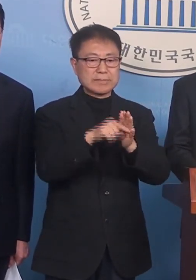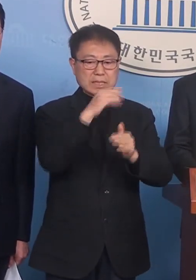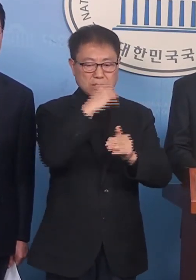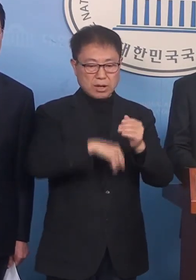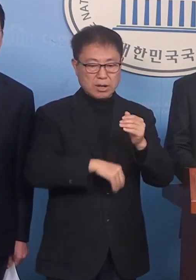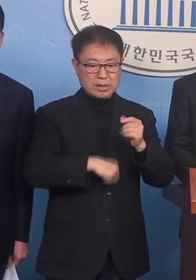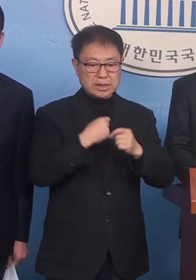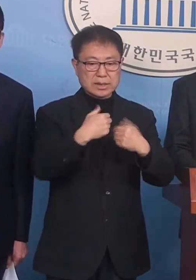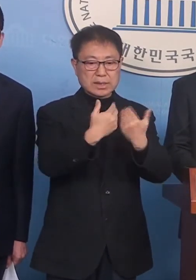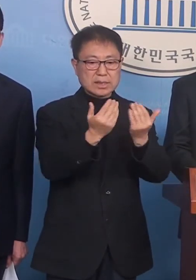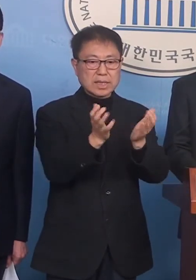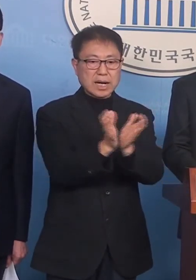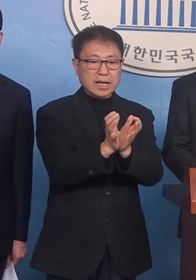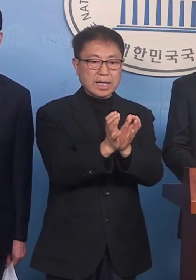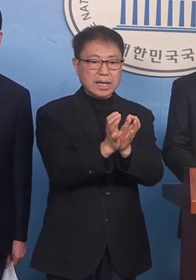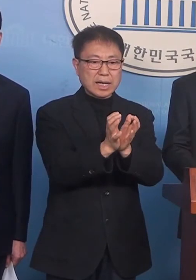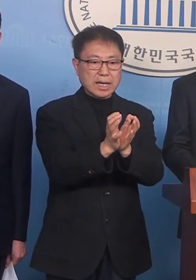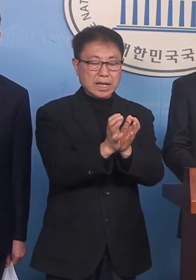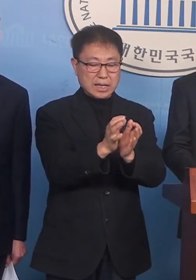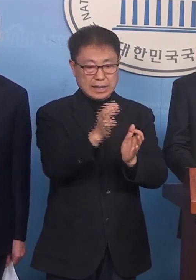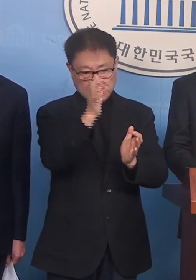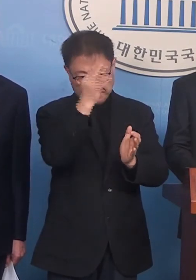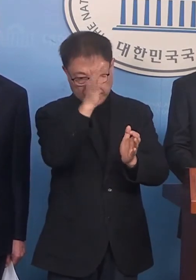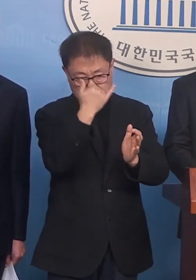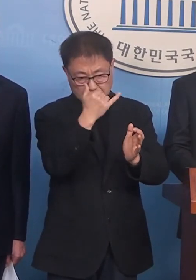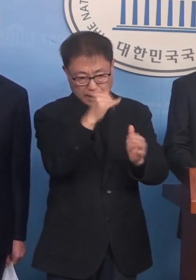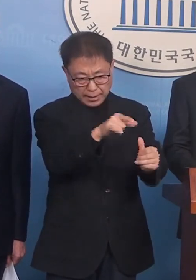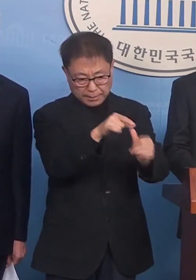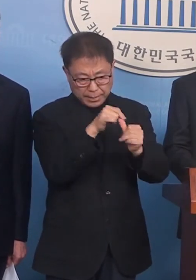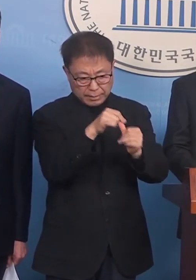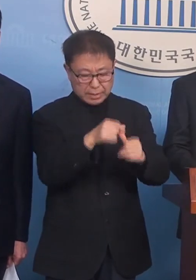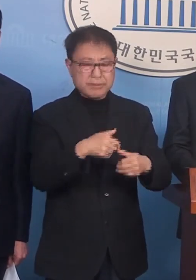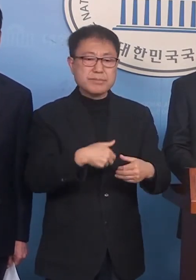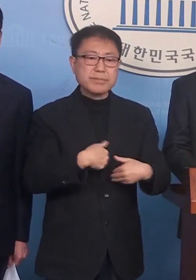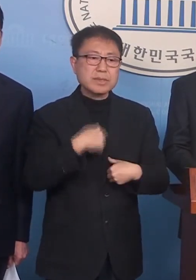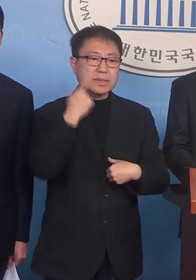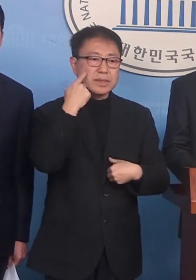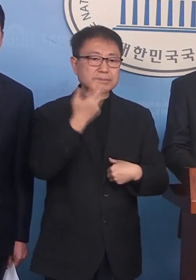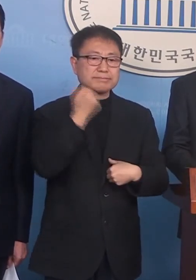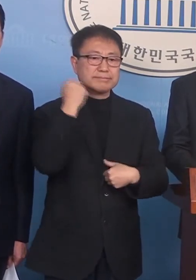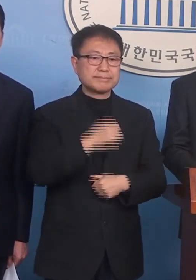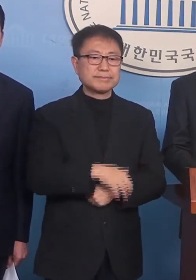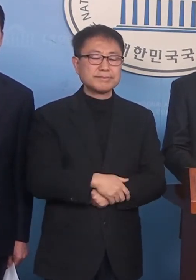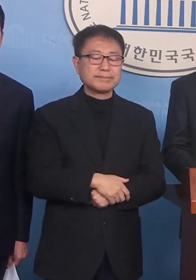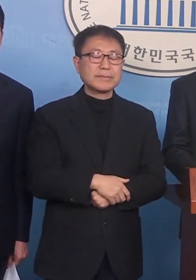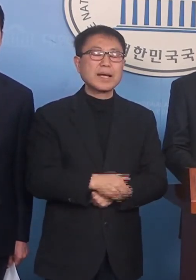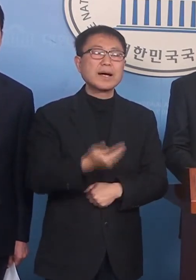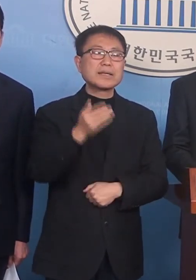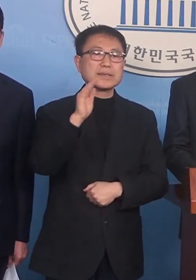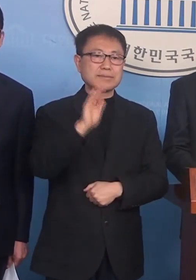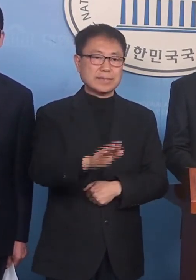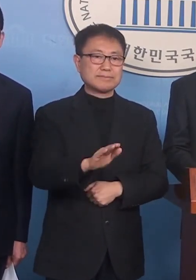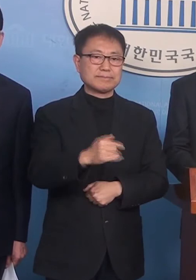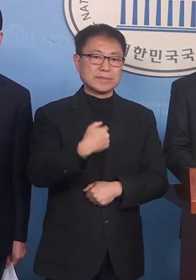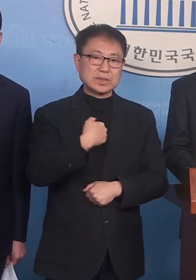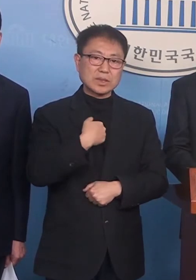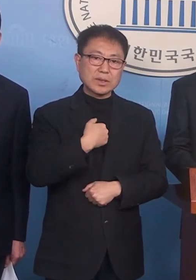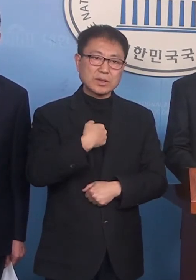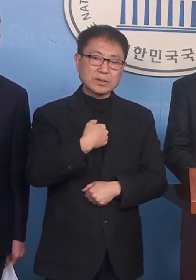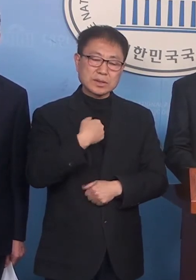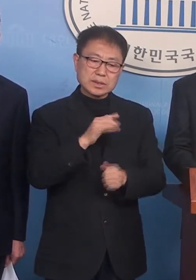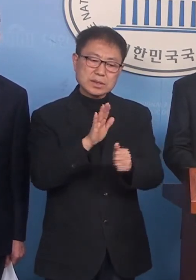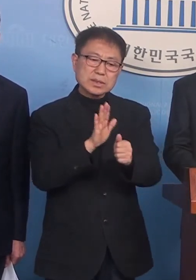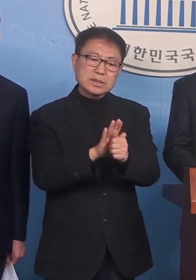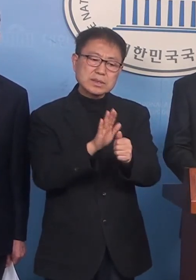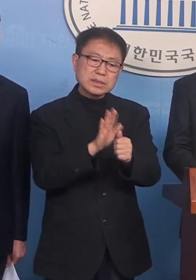정의당에 더 많은 인재와 응원군이 필요하다고 생각했습니다. 다만 저는